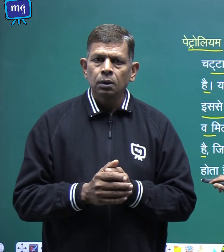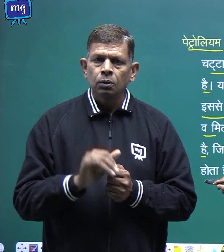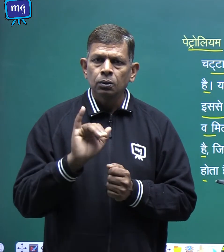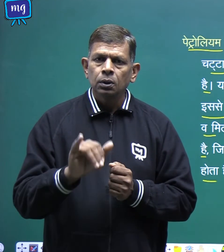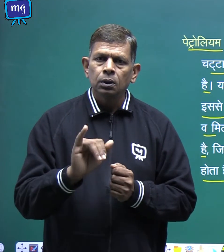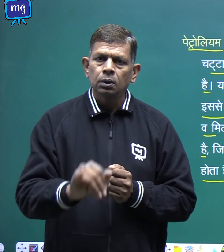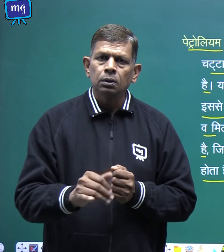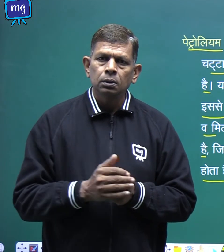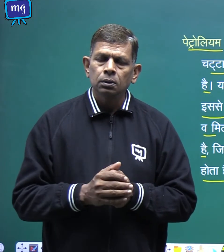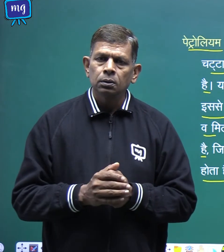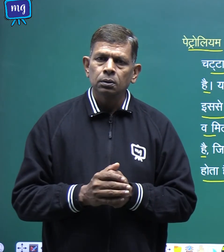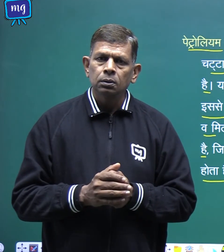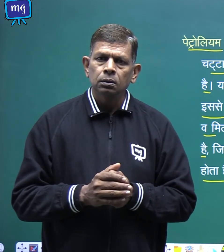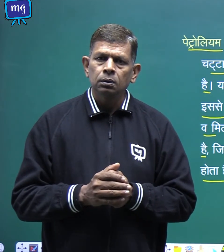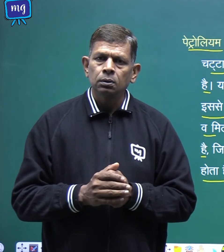होता है।